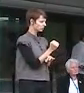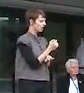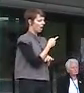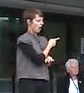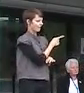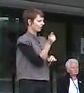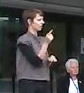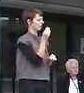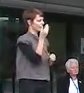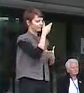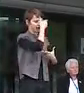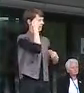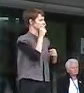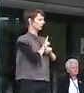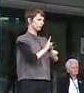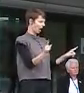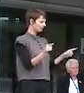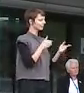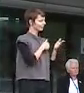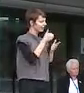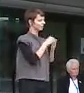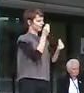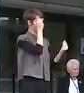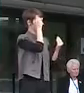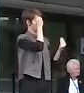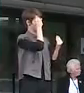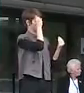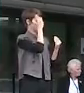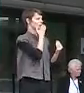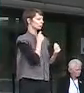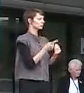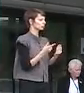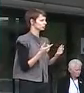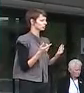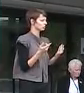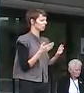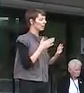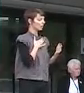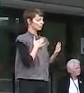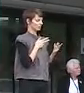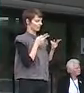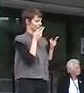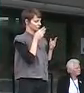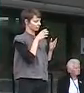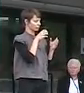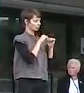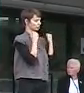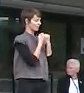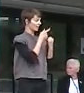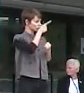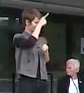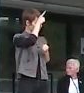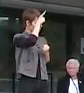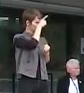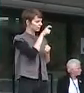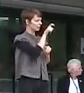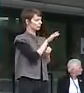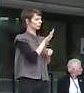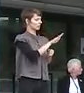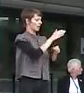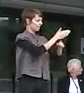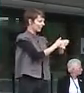uns hat und weiter haben wird. In unserem Rechtsstaat werden die Rechte der Bürger, insbesondere auch behinderter